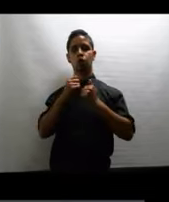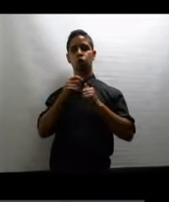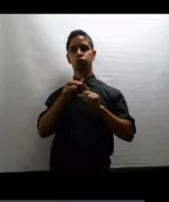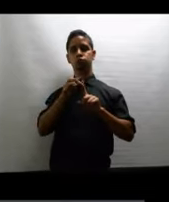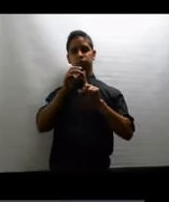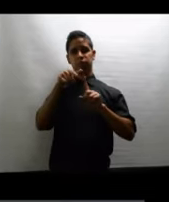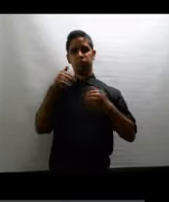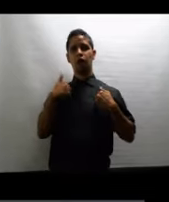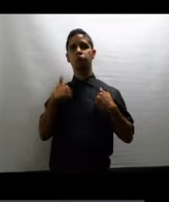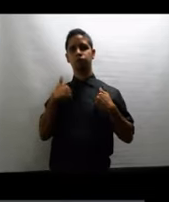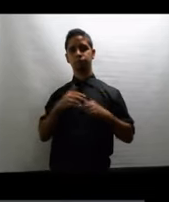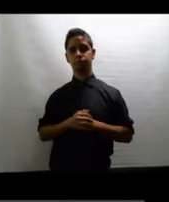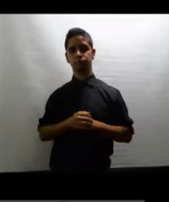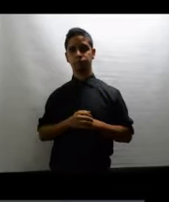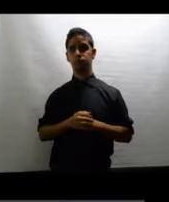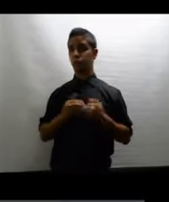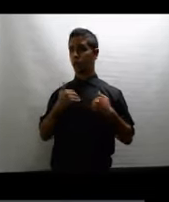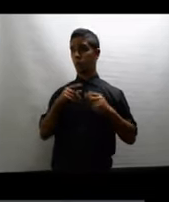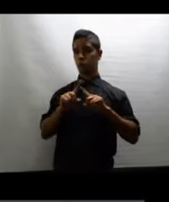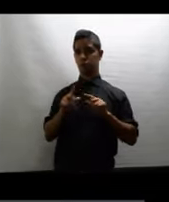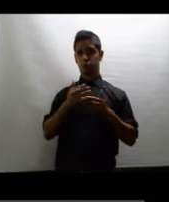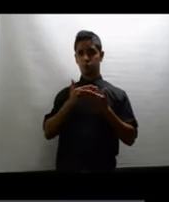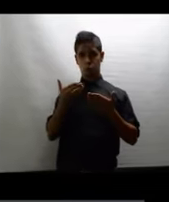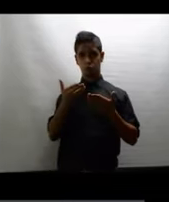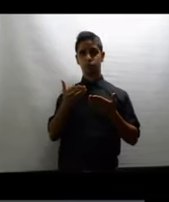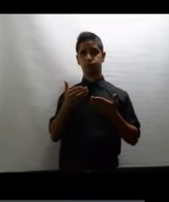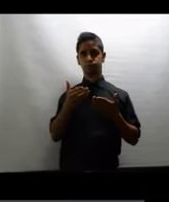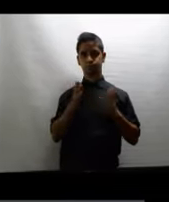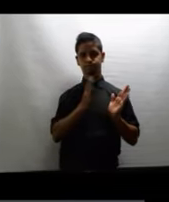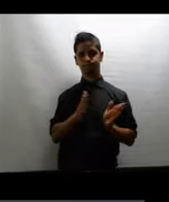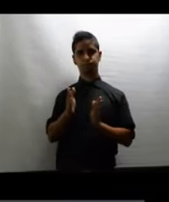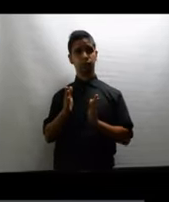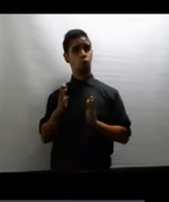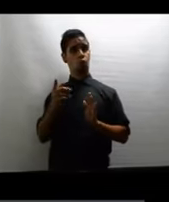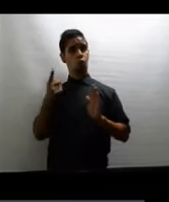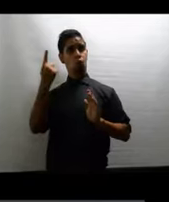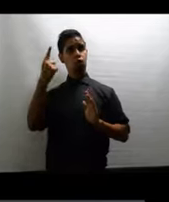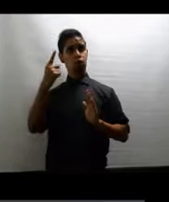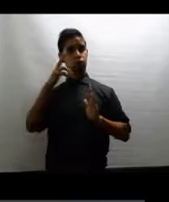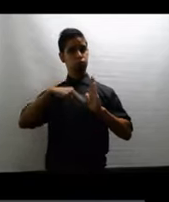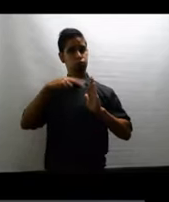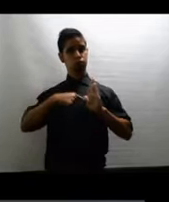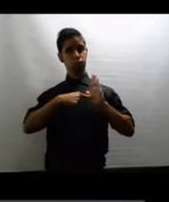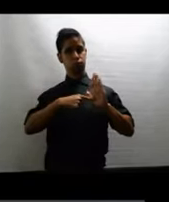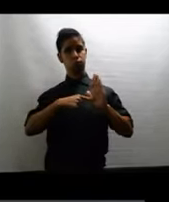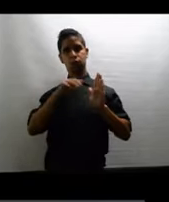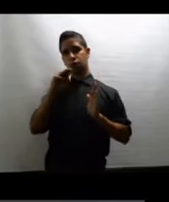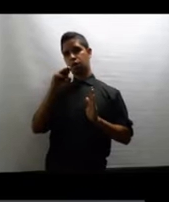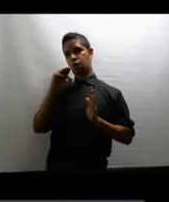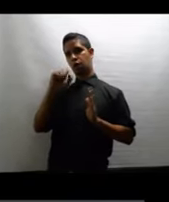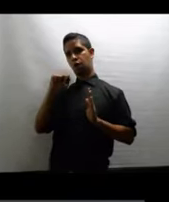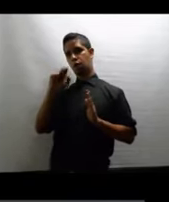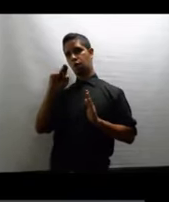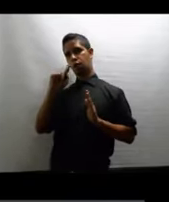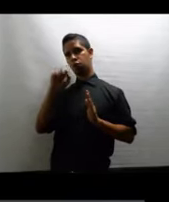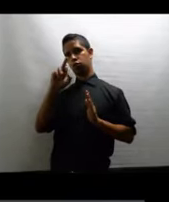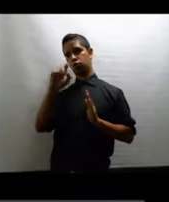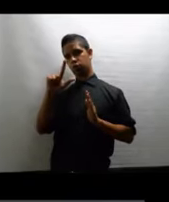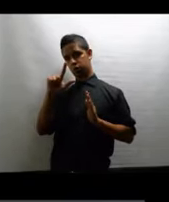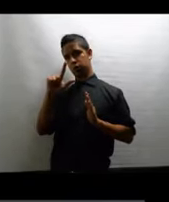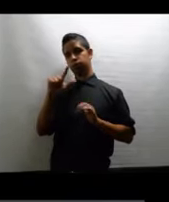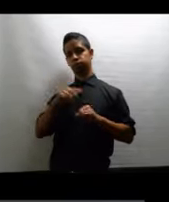Y tenemos varias cosas que estamos preparando y entre ellas viene una exposición de Martorell en Surco. Ajá. Donde